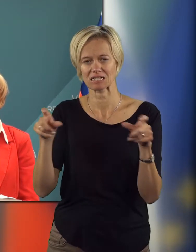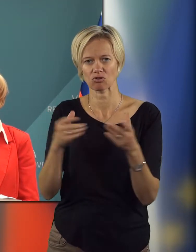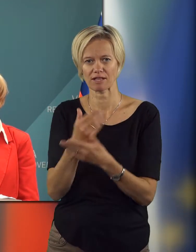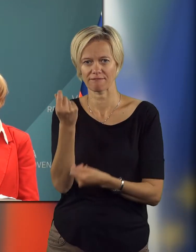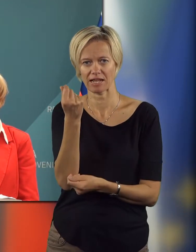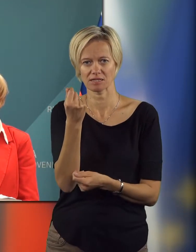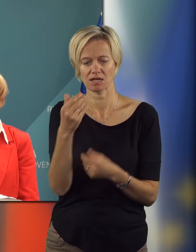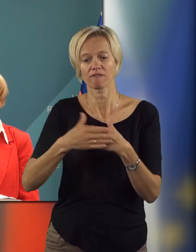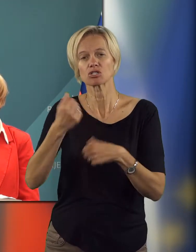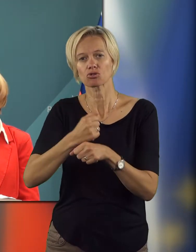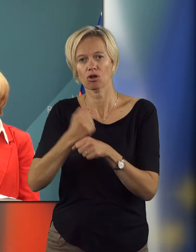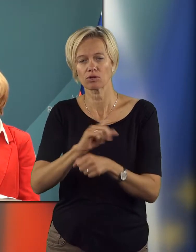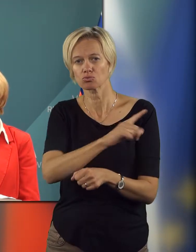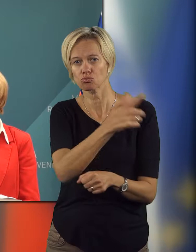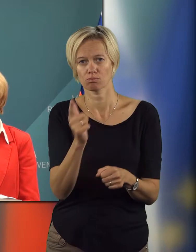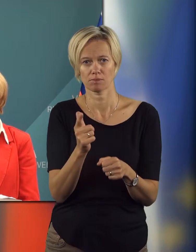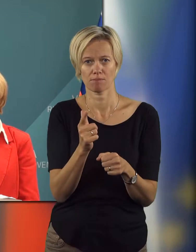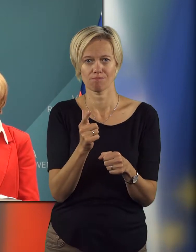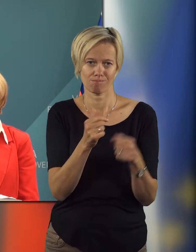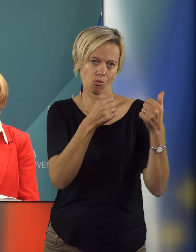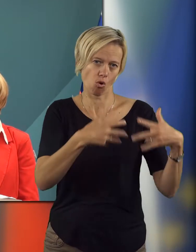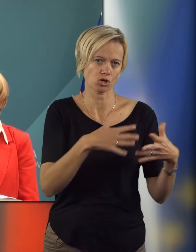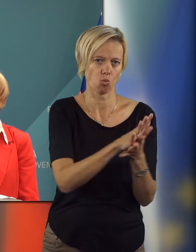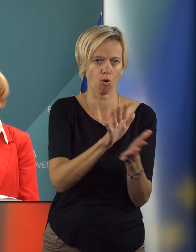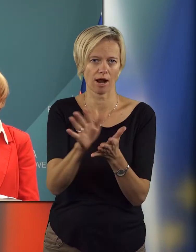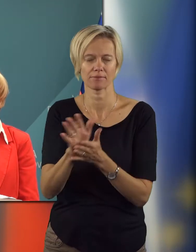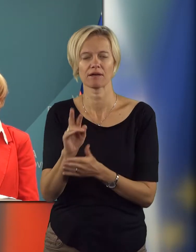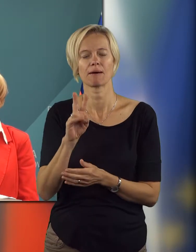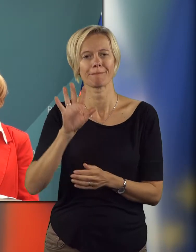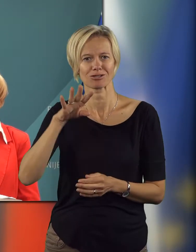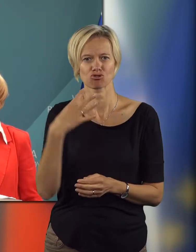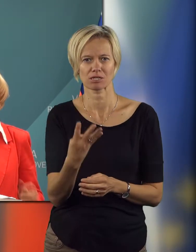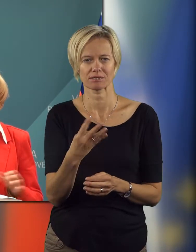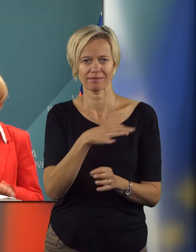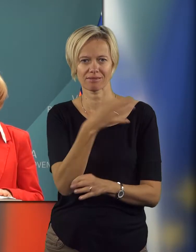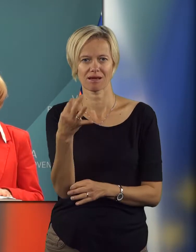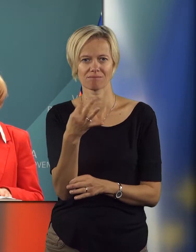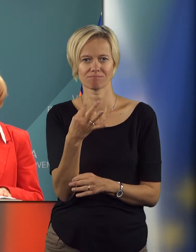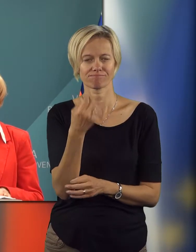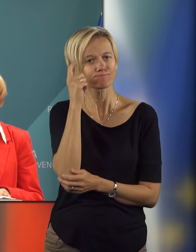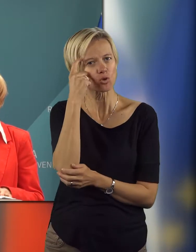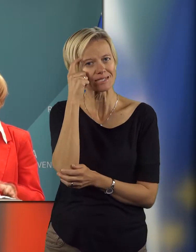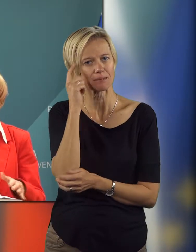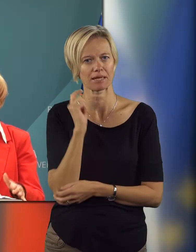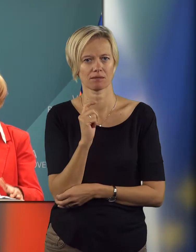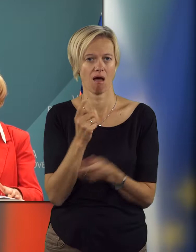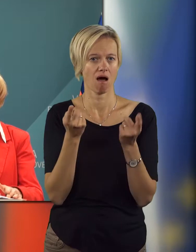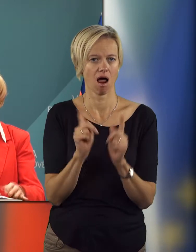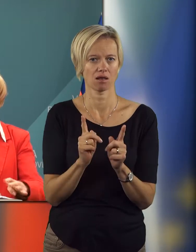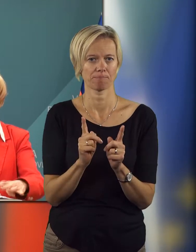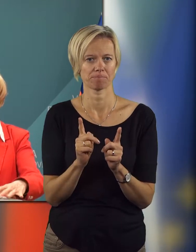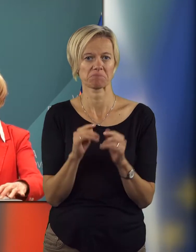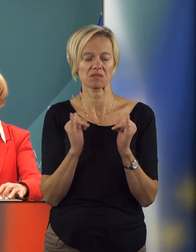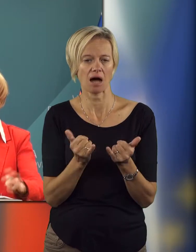za finance v sodelovanju z ostalimi proračunskimi uporabniki v 45 dneh